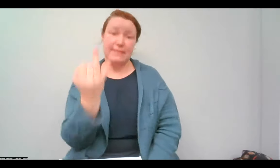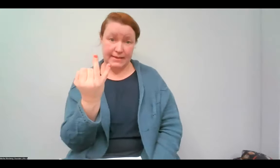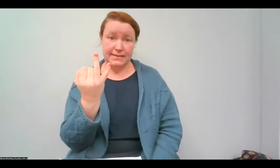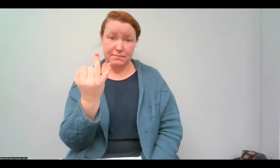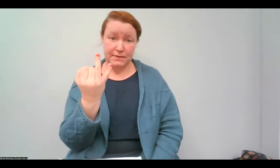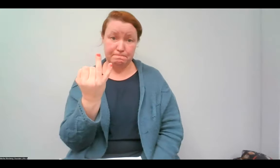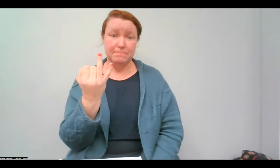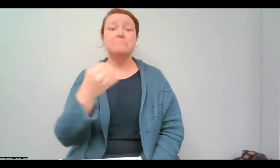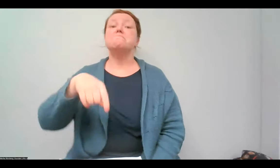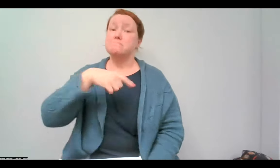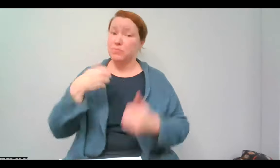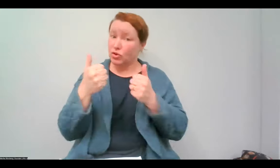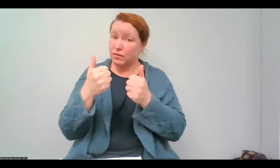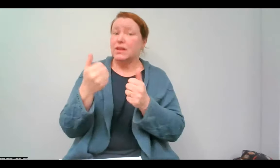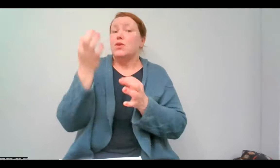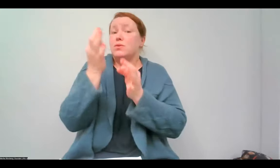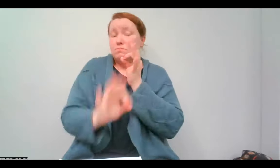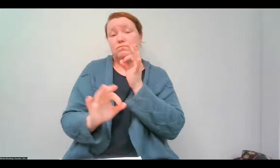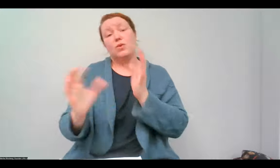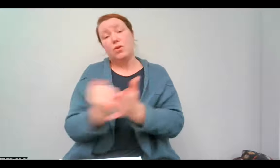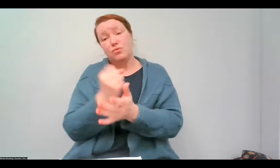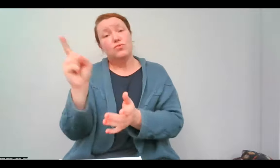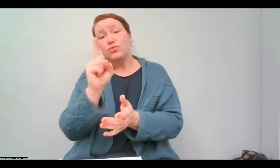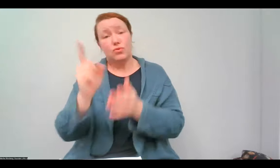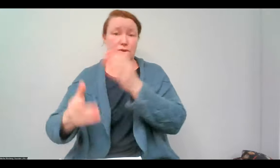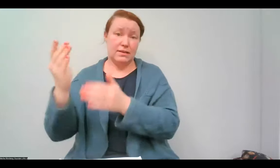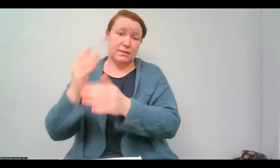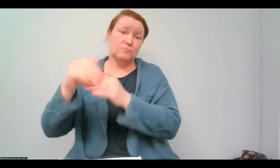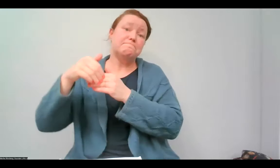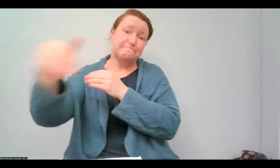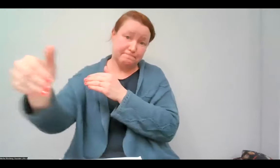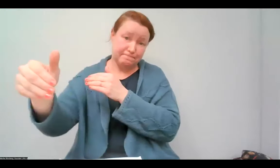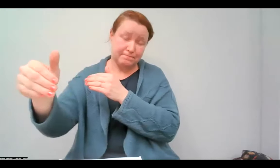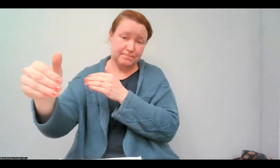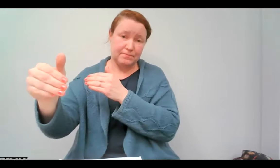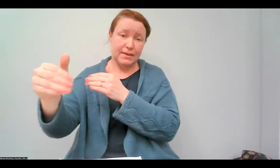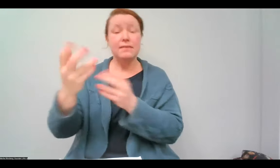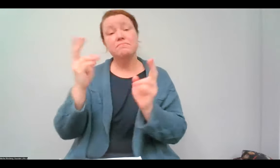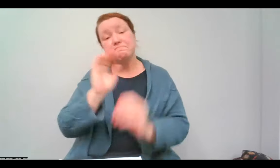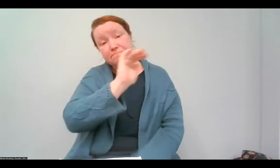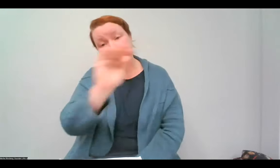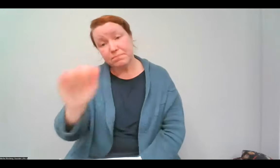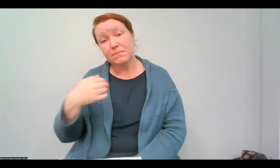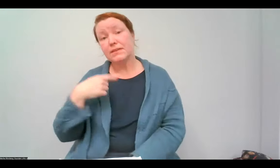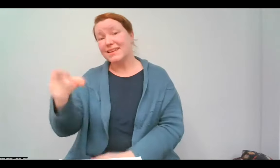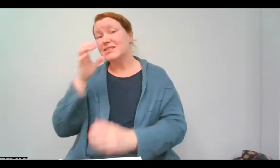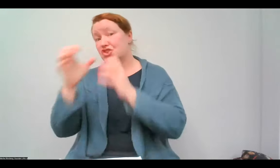että tarvetta tällaiselle ympärivuorokautiselle palvelulle olisi, ja toivottavasti sellainen ratkaisu tässä pian